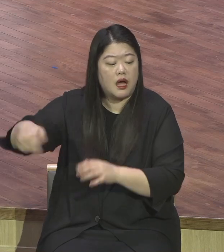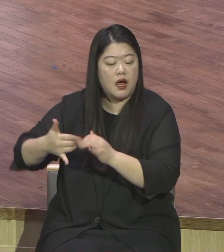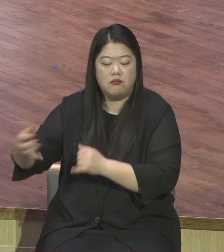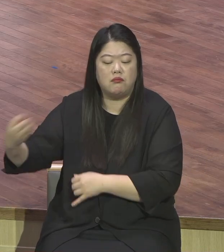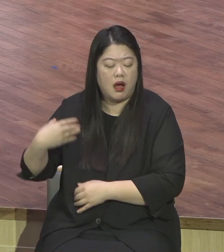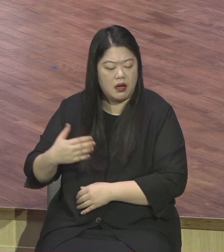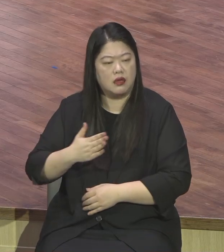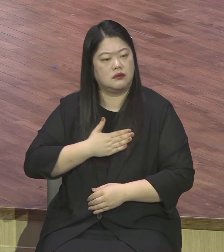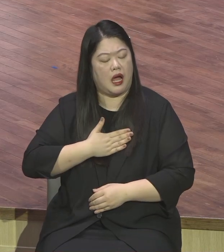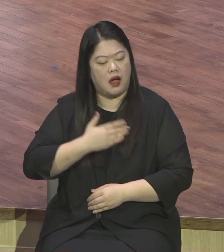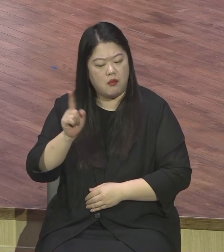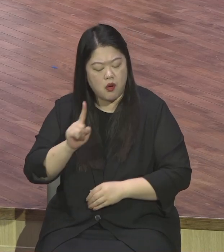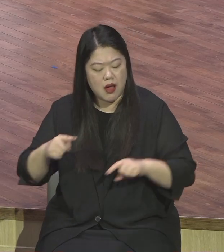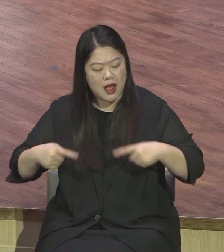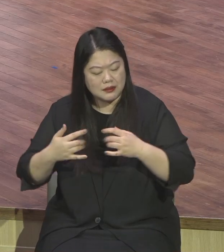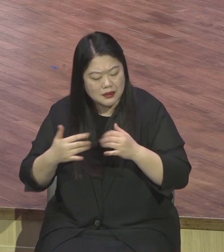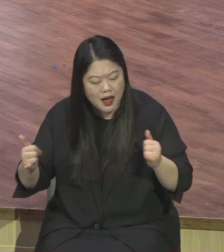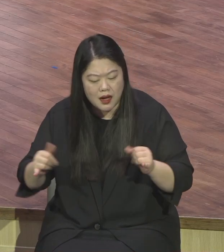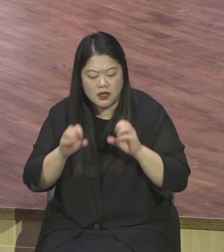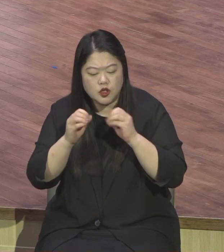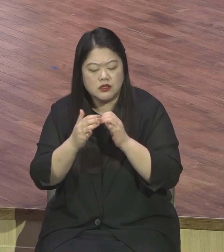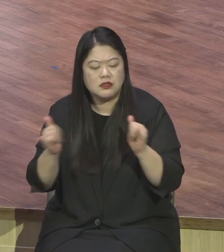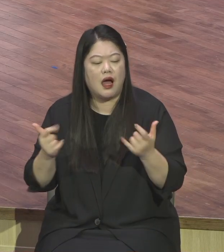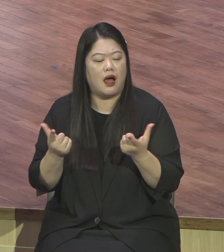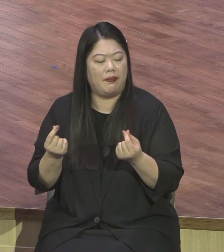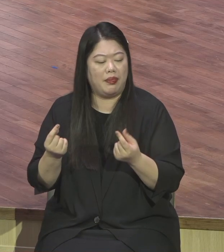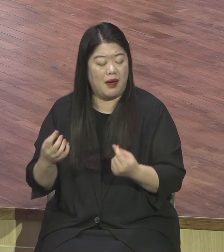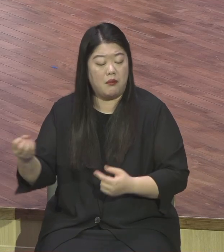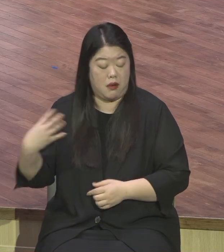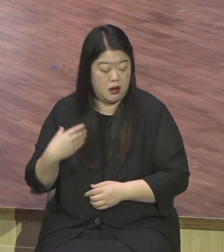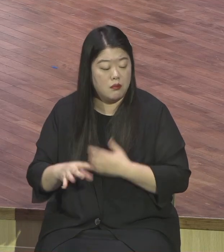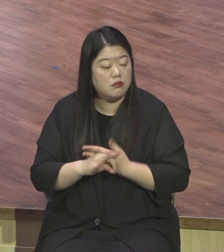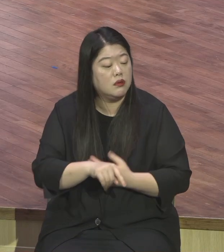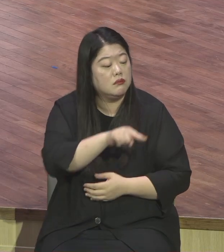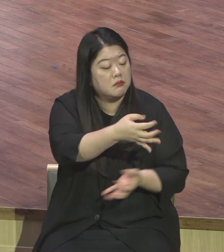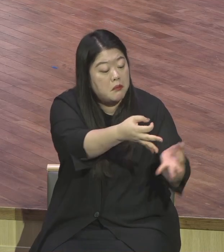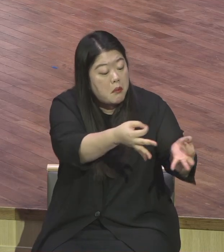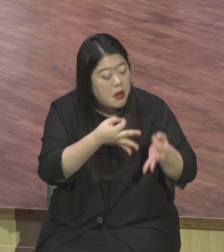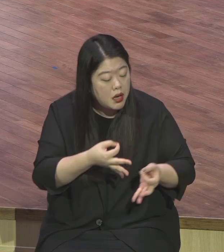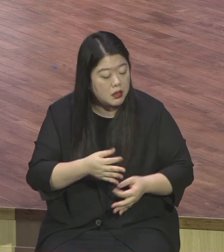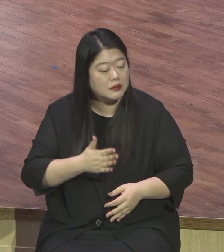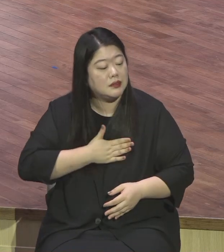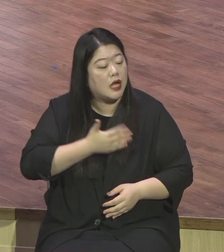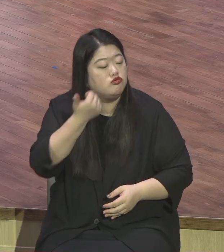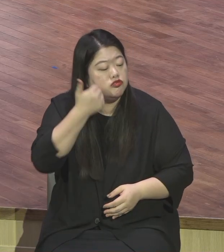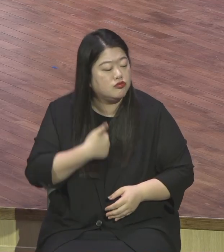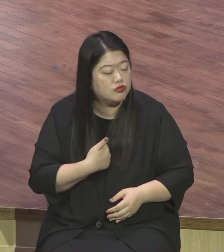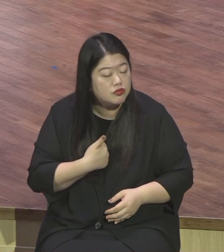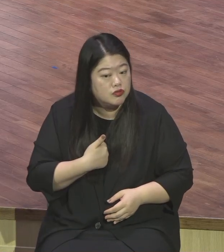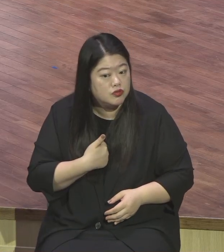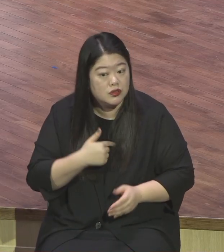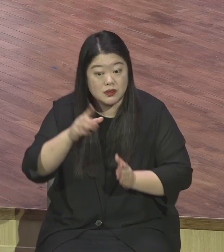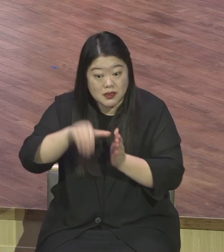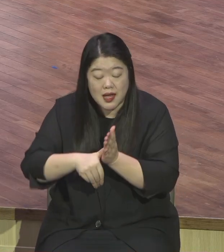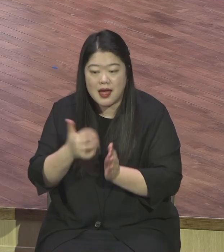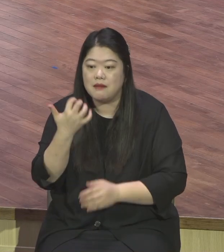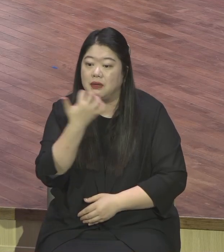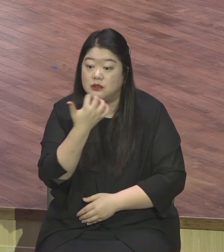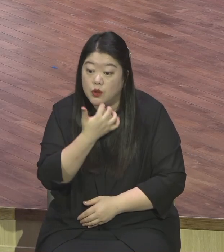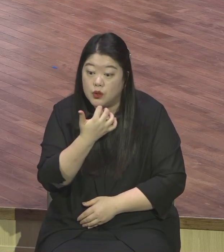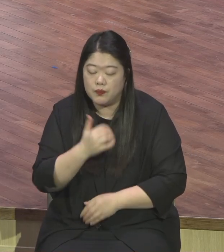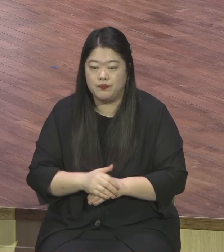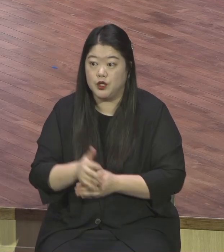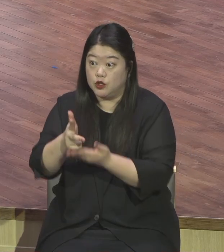베드로가 대답합니다. 주는 그리스도시요 살아계신 하나님의 아들이십니다. 이